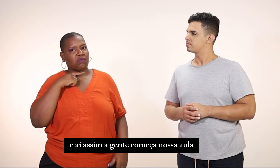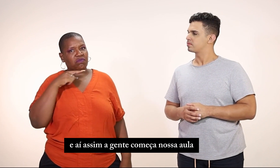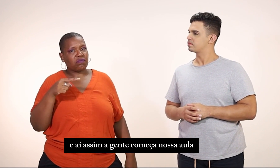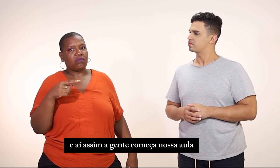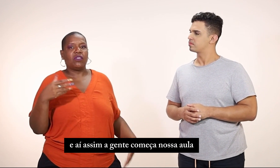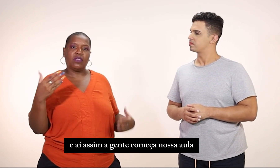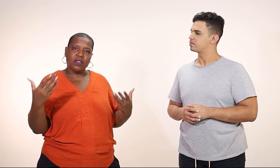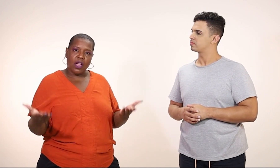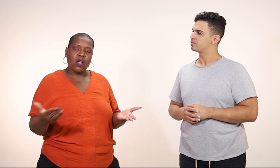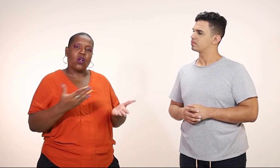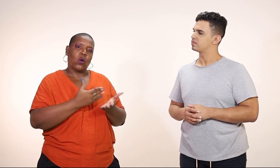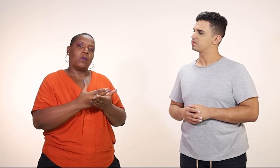a nossa aula.